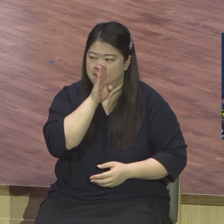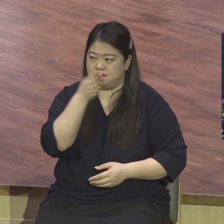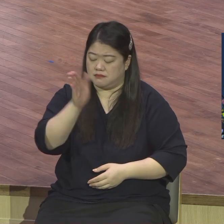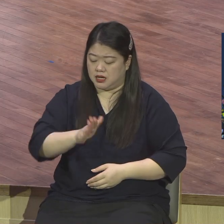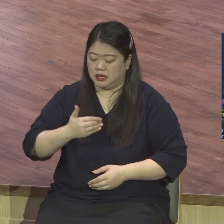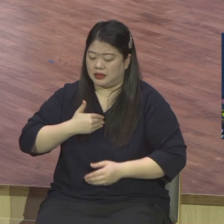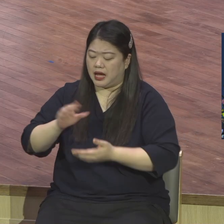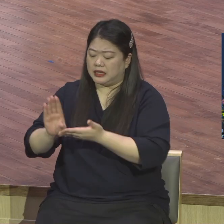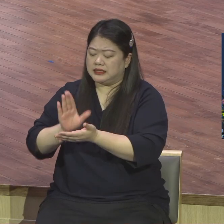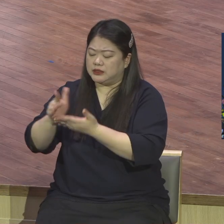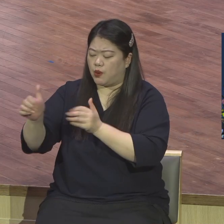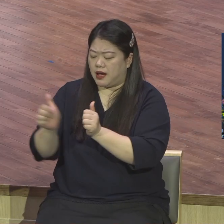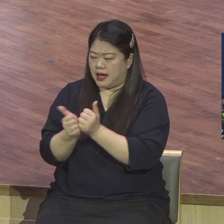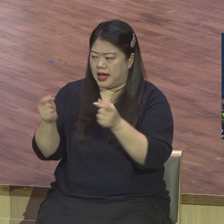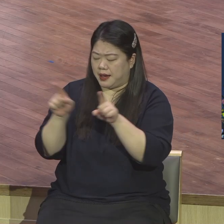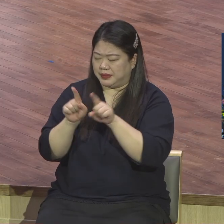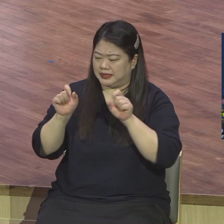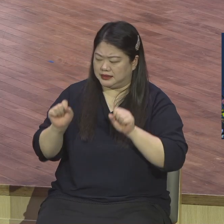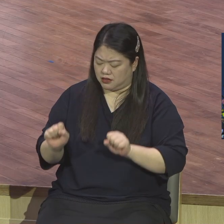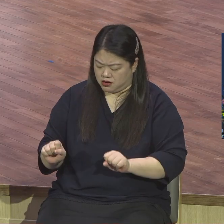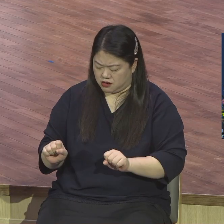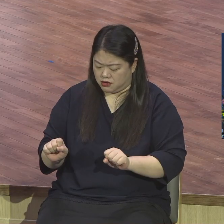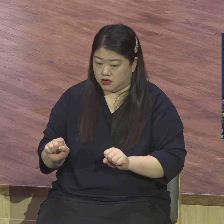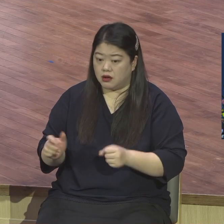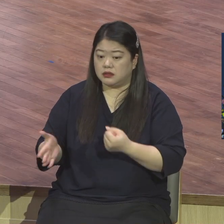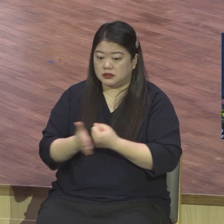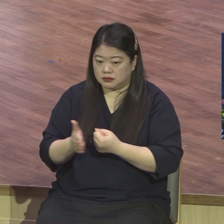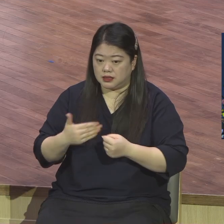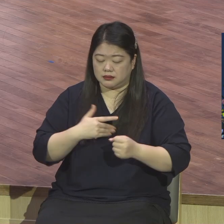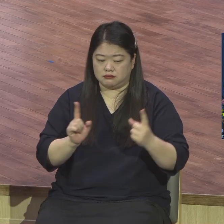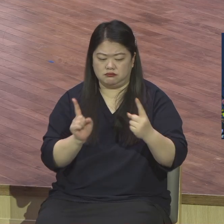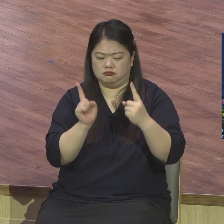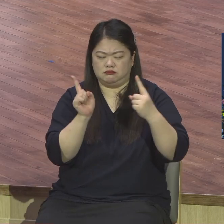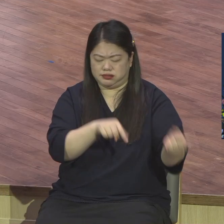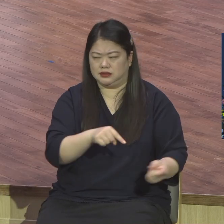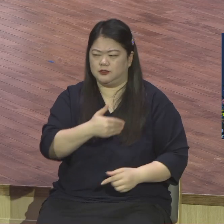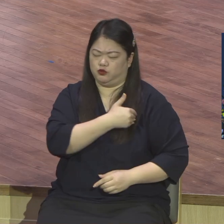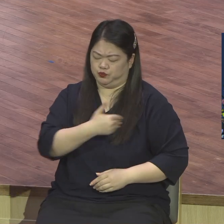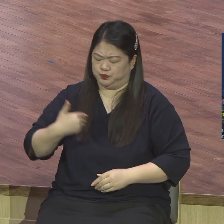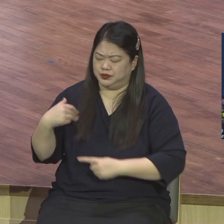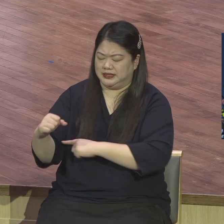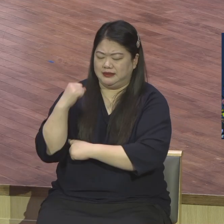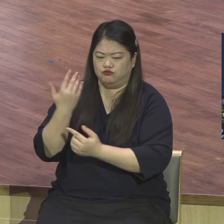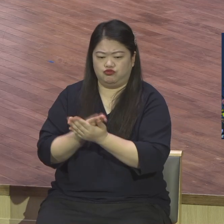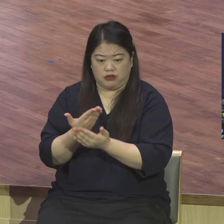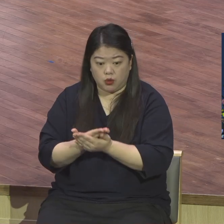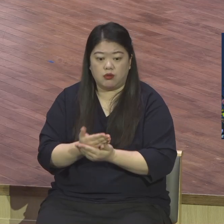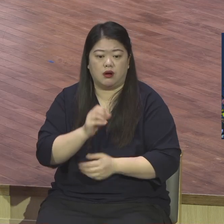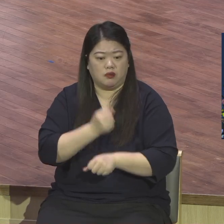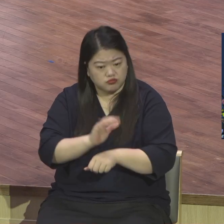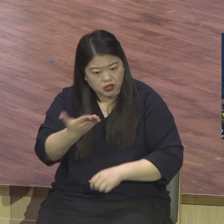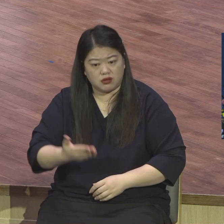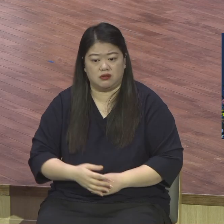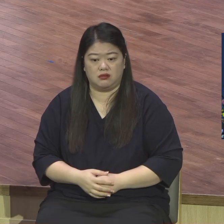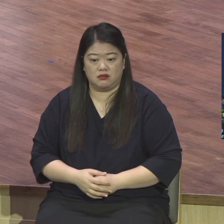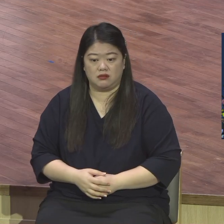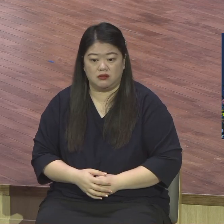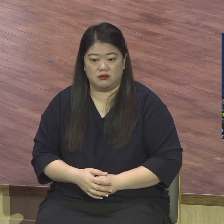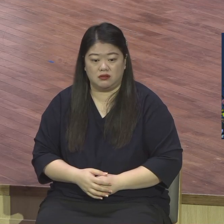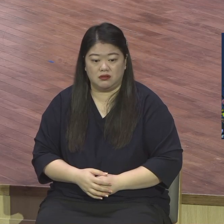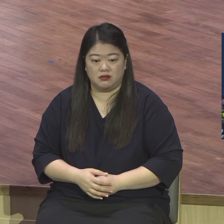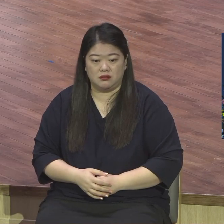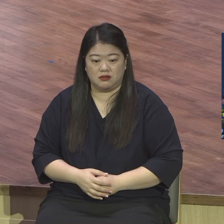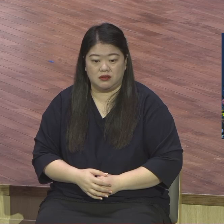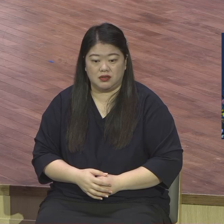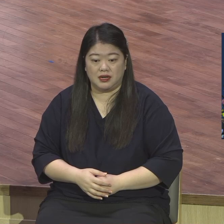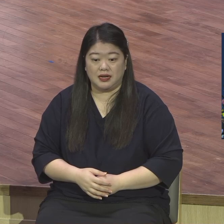기도만 주여 내 이름을 불러라. 주여 기도할 때 뭐요? 하나님 나라가 임합니다.